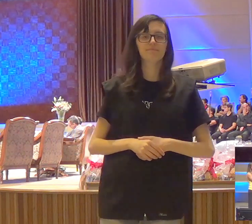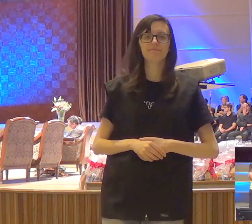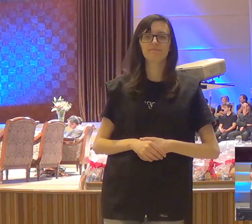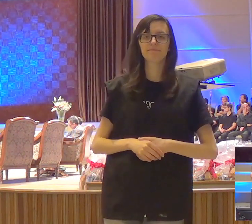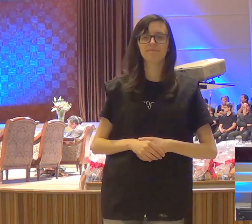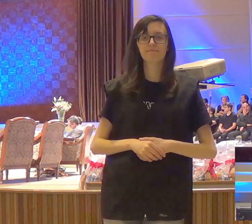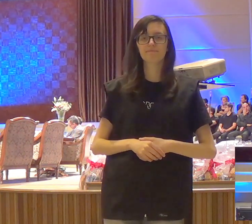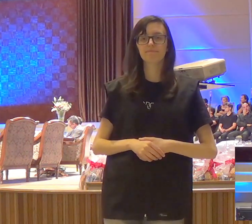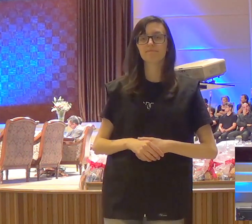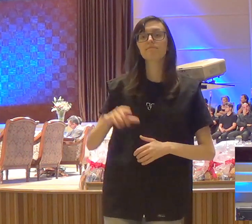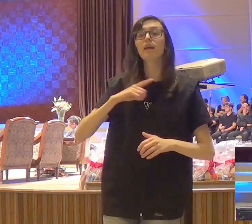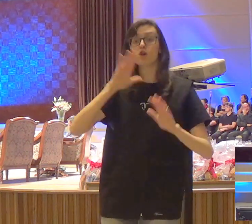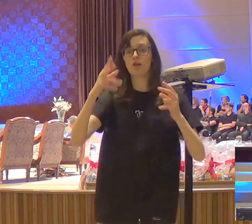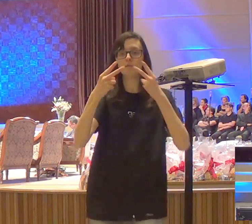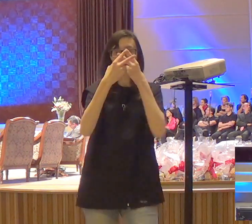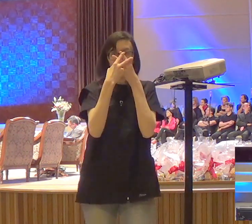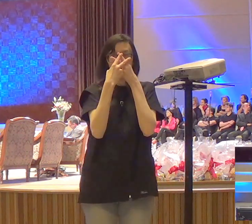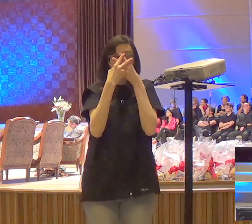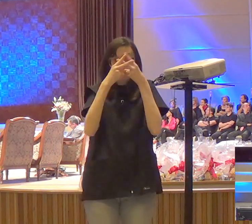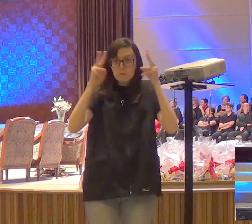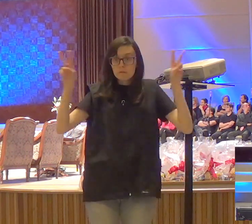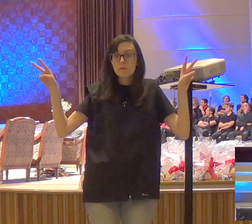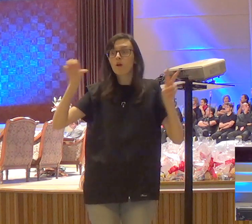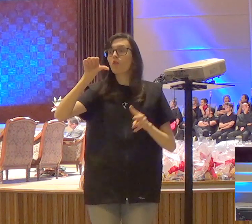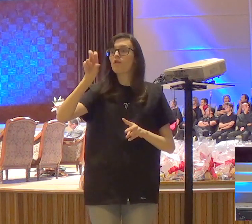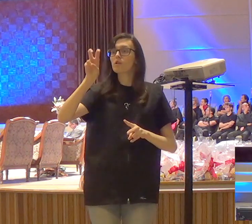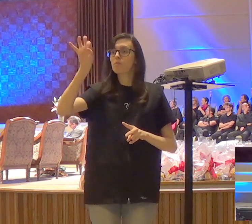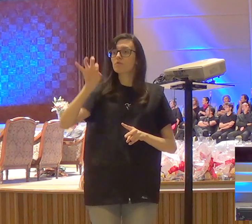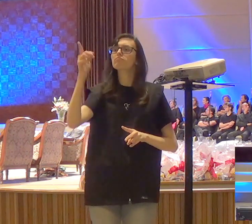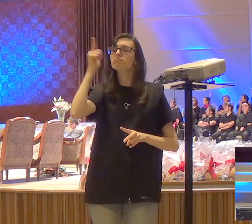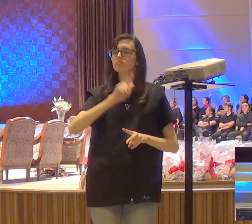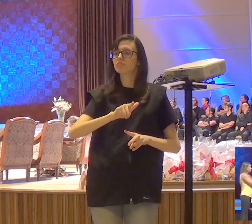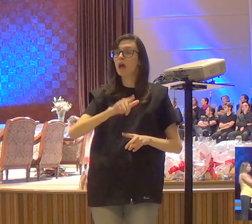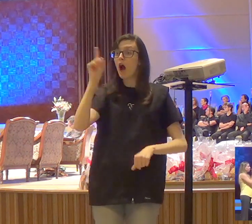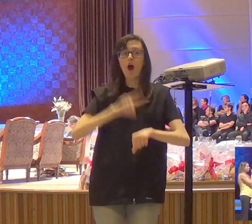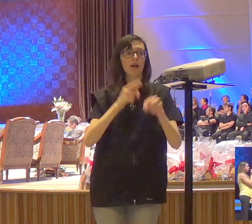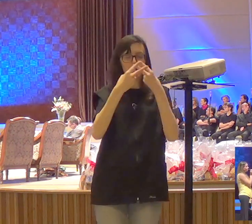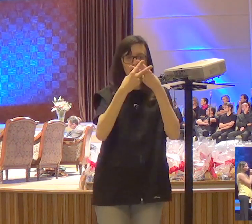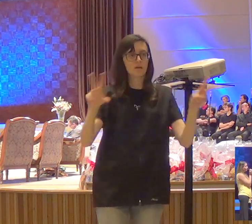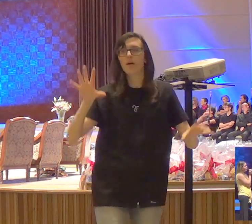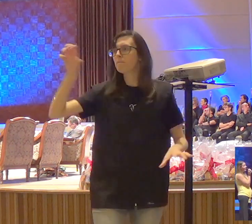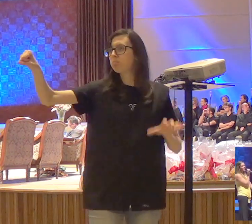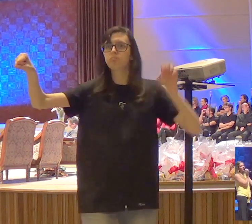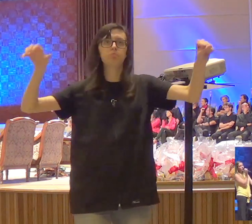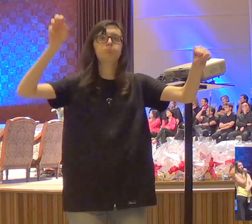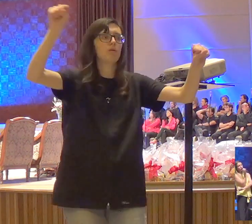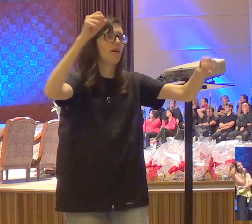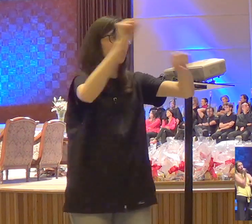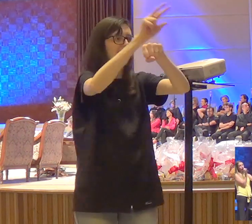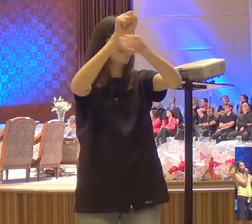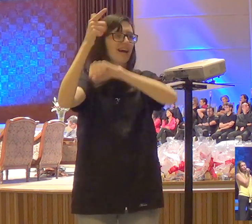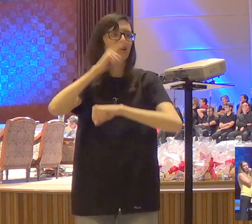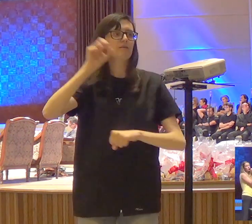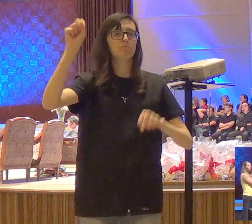prison. Dos estudantes que saíram da prisão, 95% deles estão empregados. Our recidivism rate is only 3%. A reincidência, ou seja,